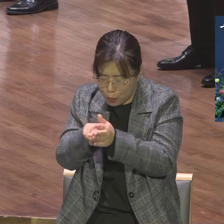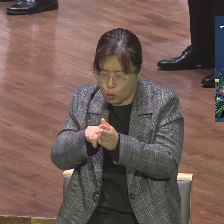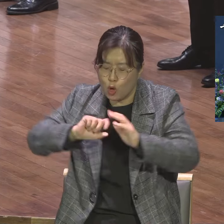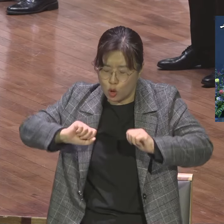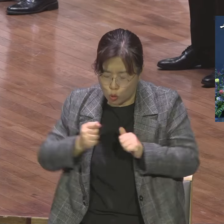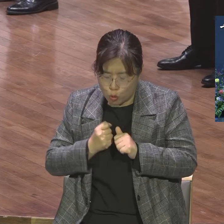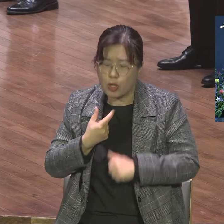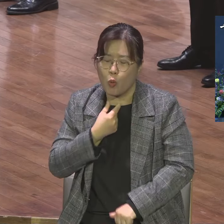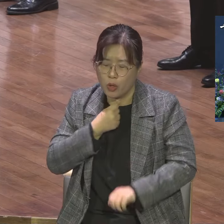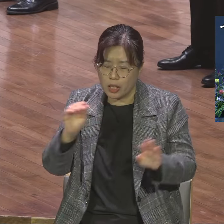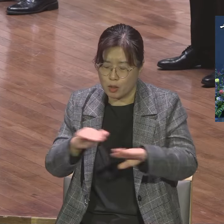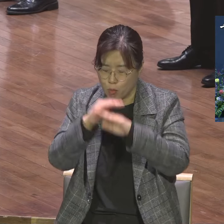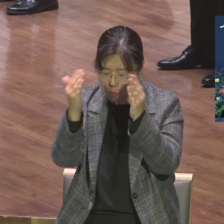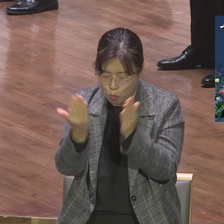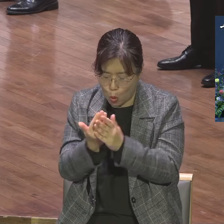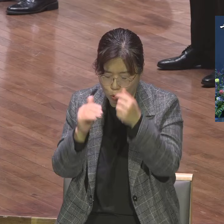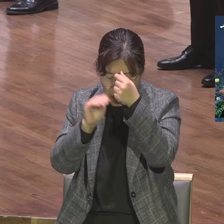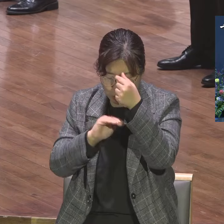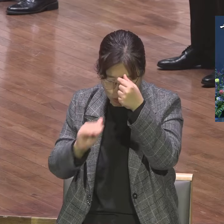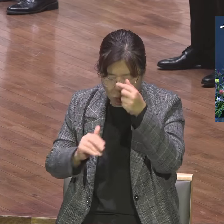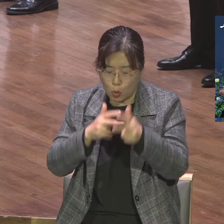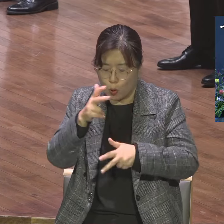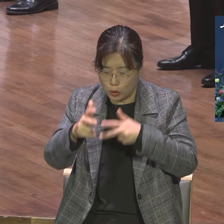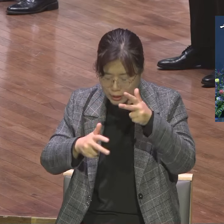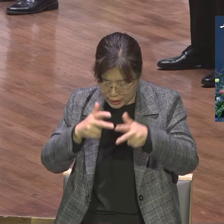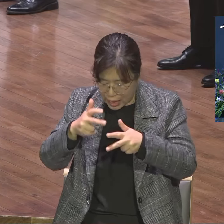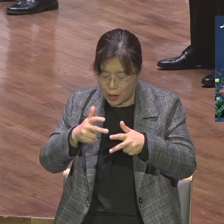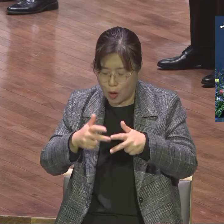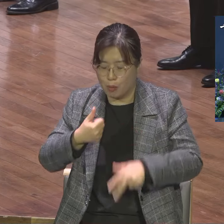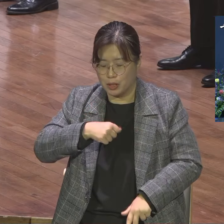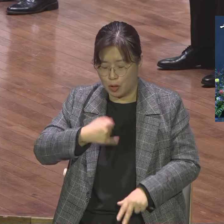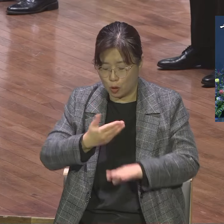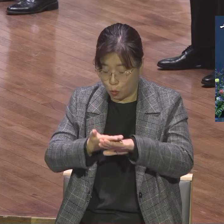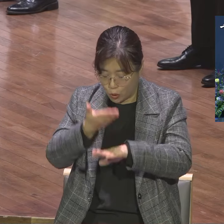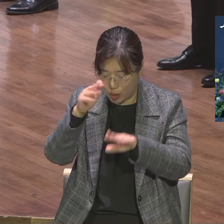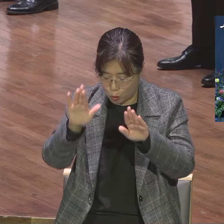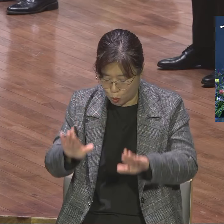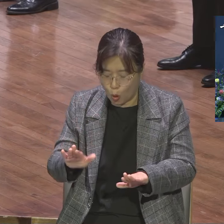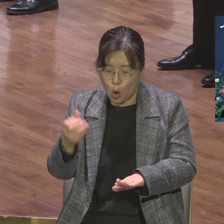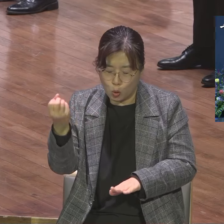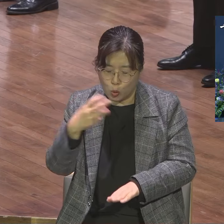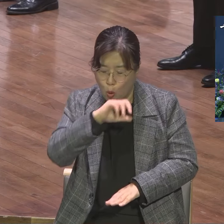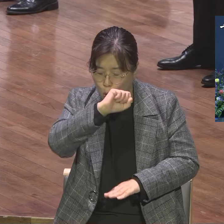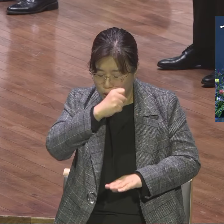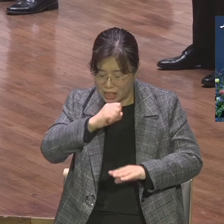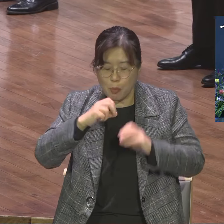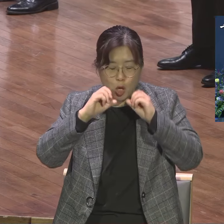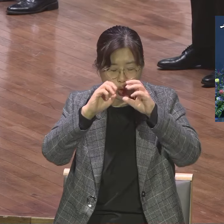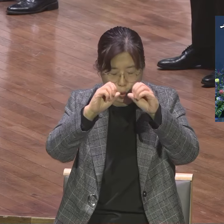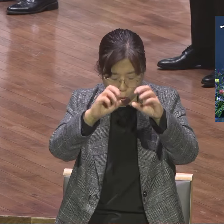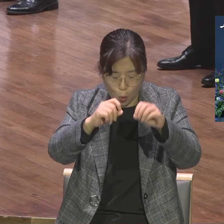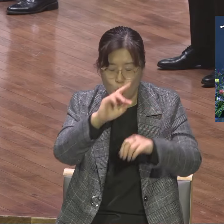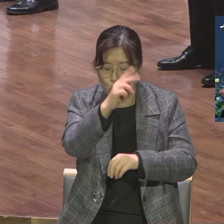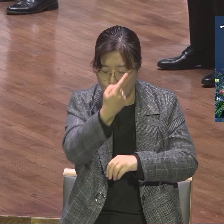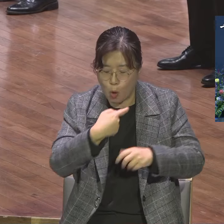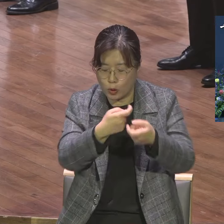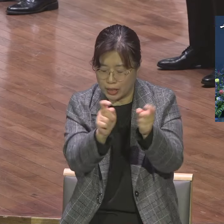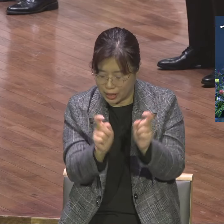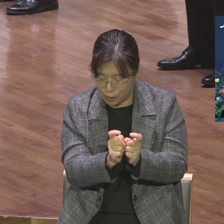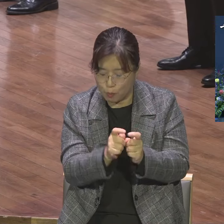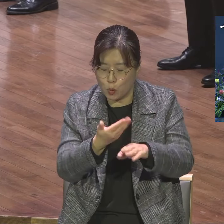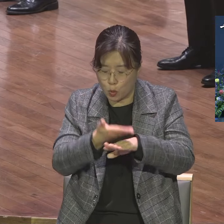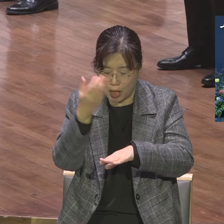가정과 생업 현장 위에 귀한복을 한 대만 캠프팀과 한 번 더 전도운동에 동참하는 성도들